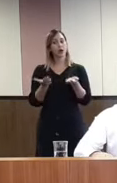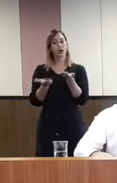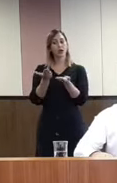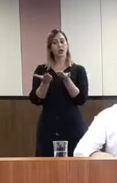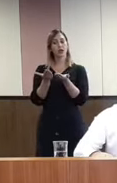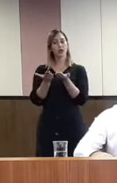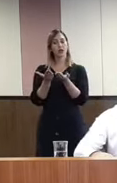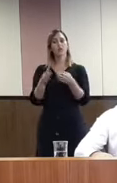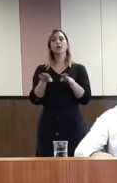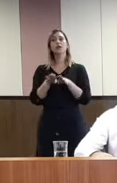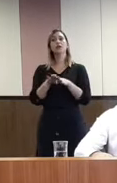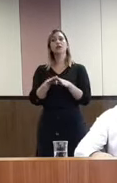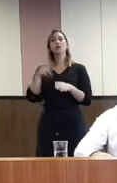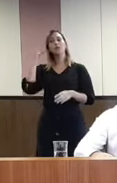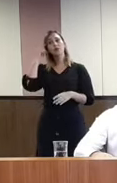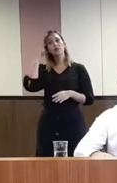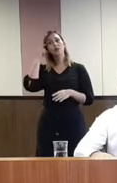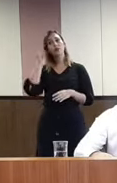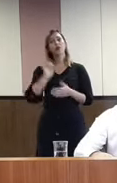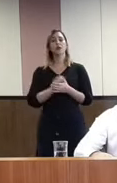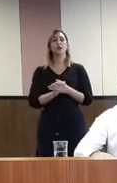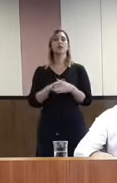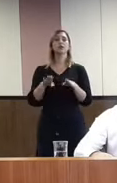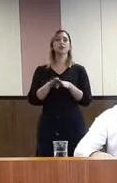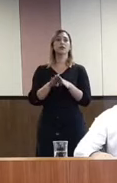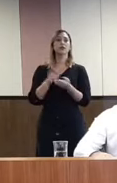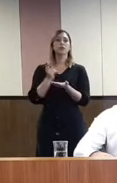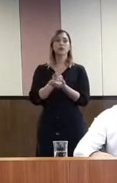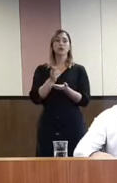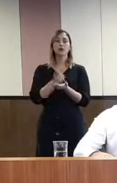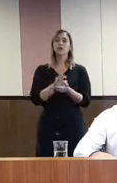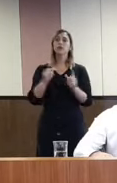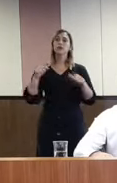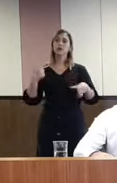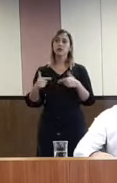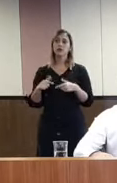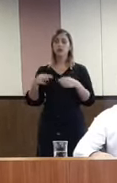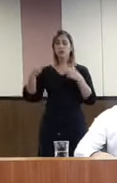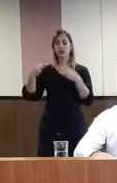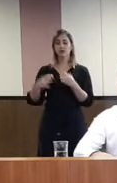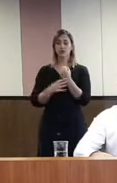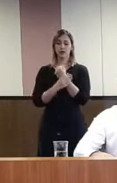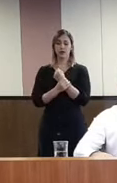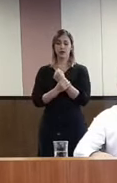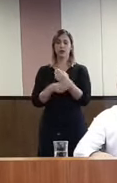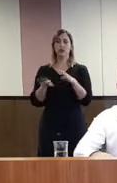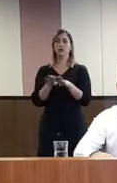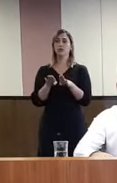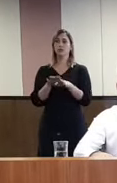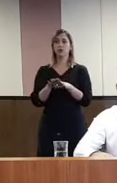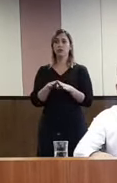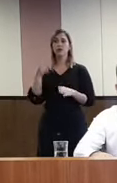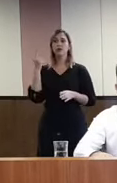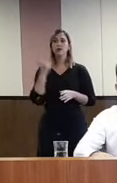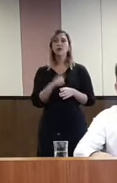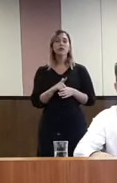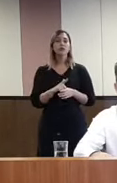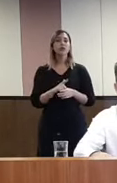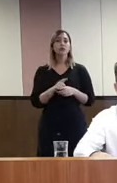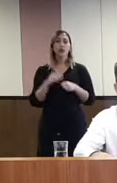é momento de bom senso, é momento de continuarmos trabalhando com segurança, é momento de nós protegermos